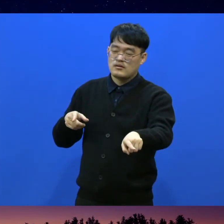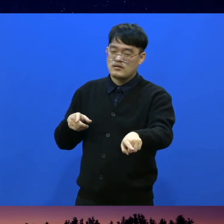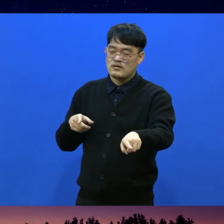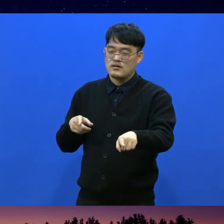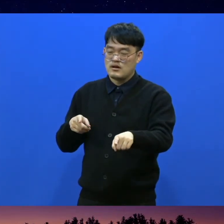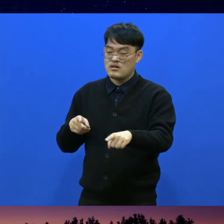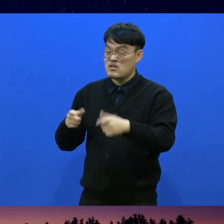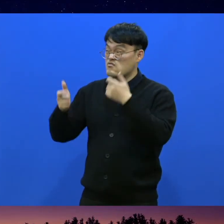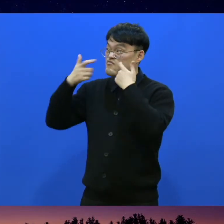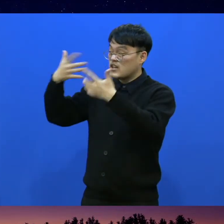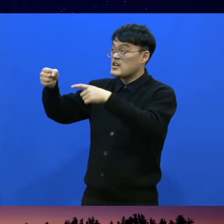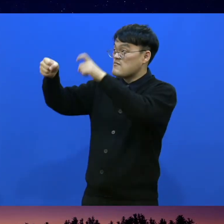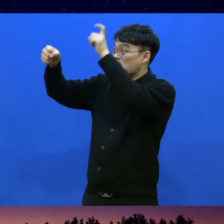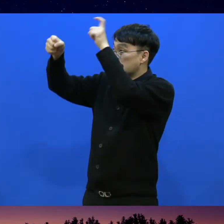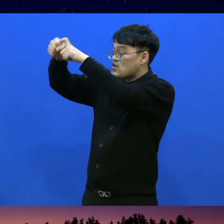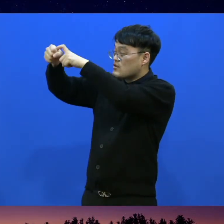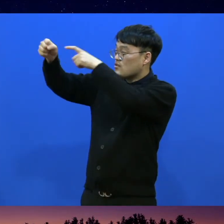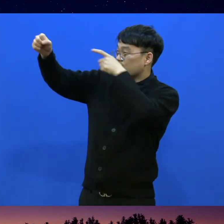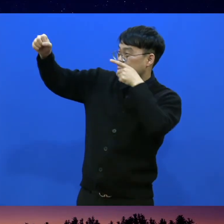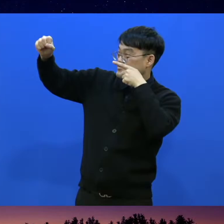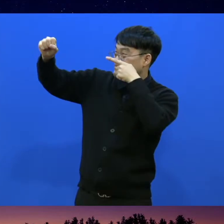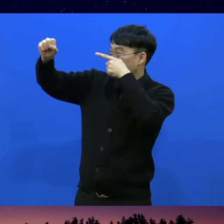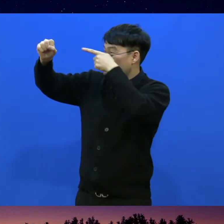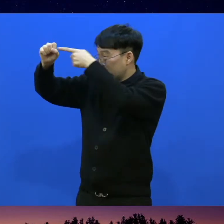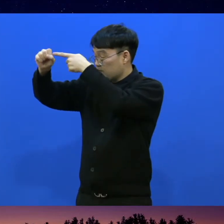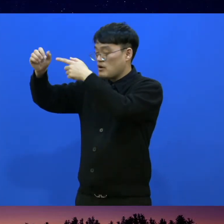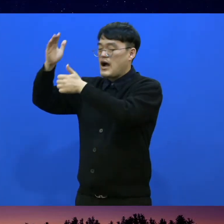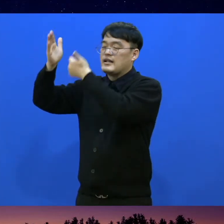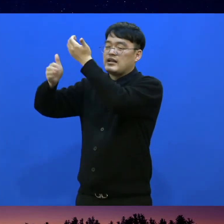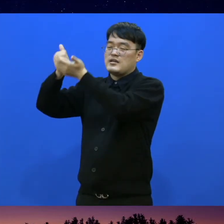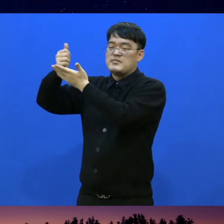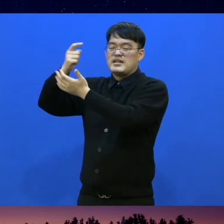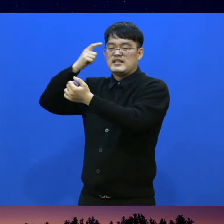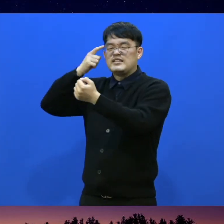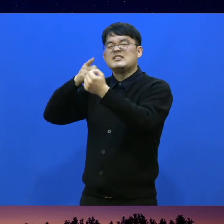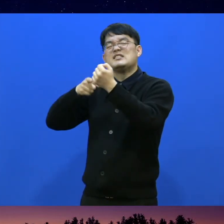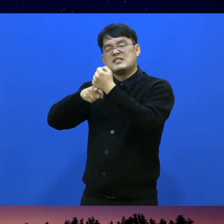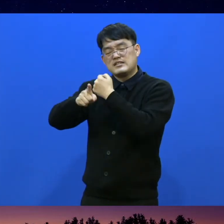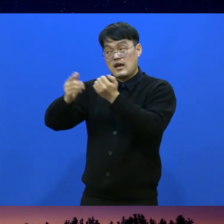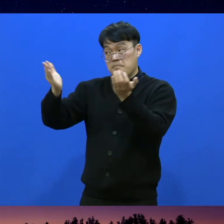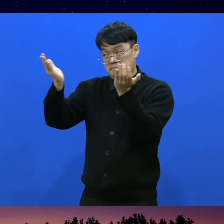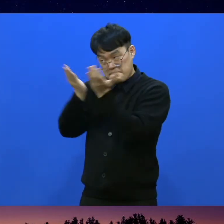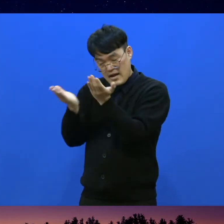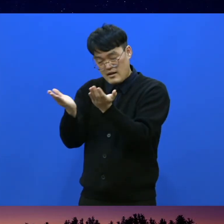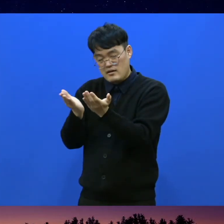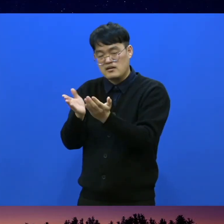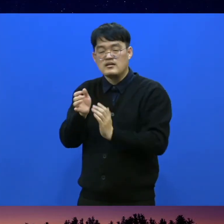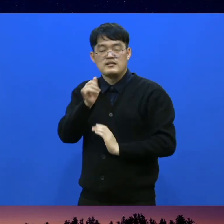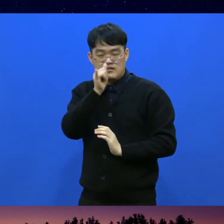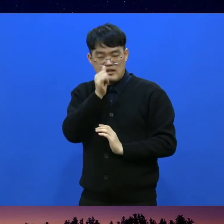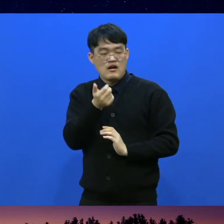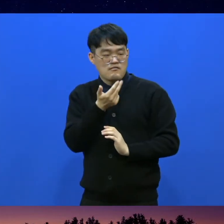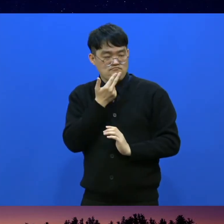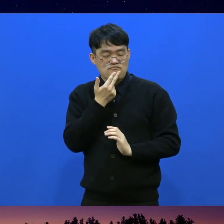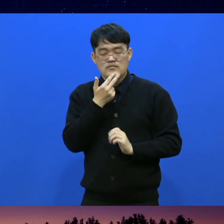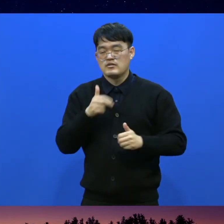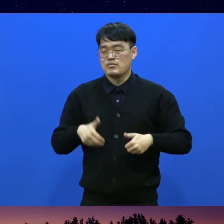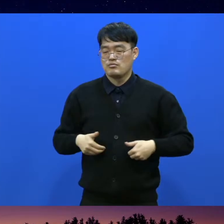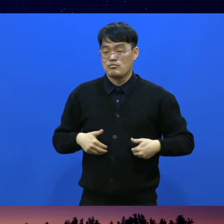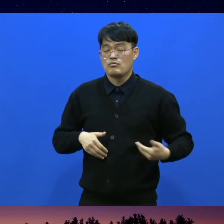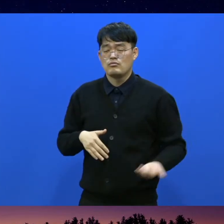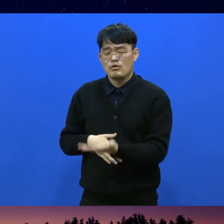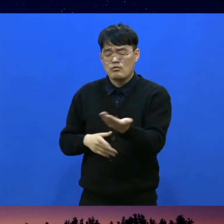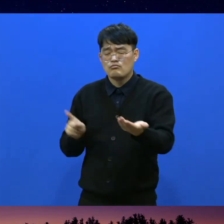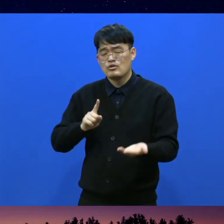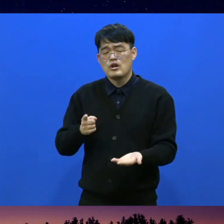정확한 관역을 향해서 가는데 이건 뭐예요? 하나님의 뜻에 합당한 기도예요. 그러니까 너희는 무엇을 먹을까